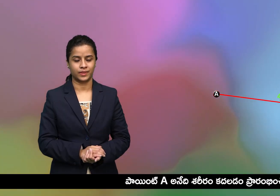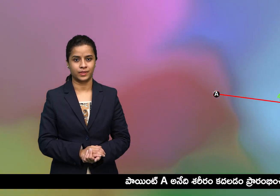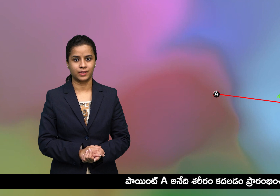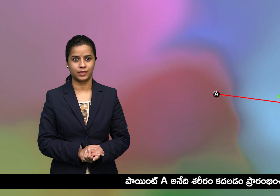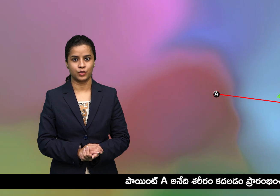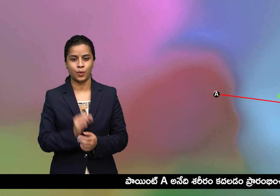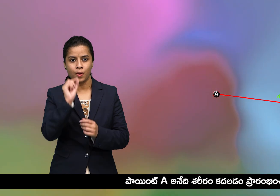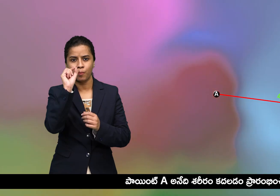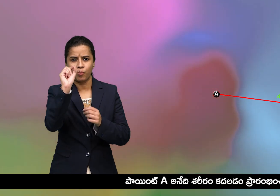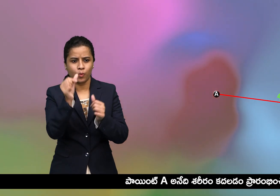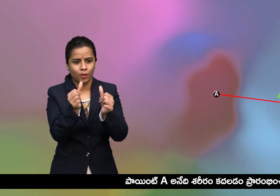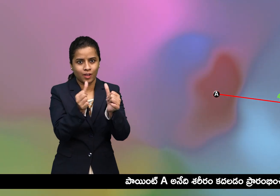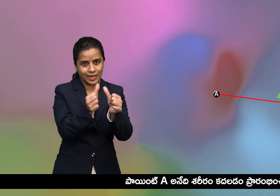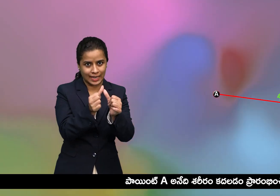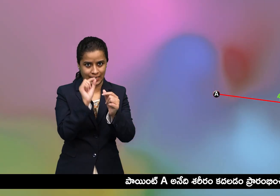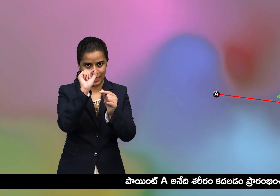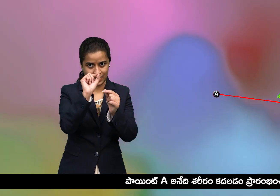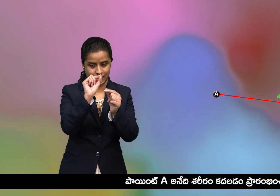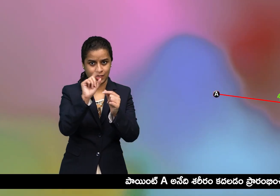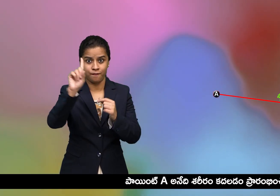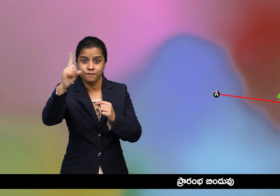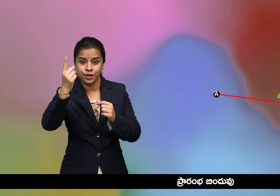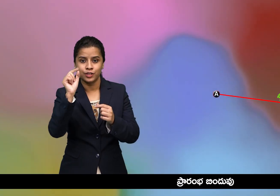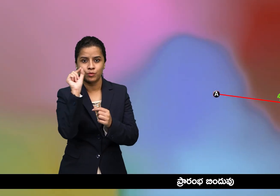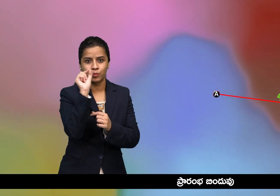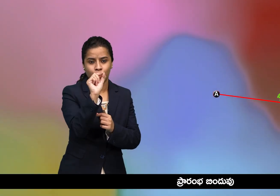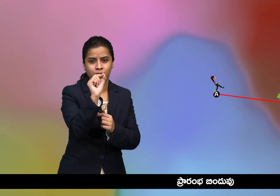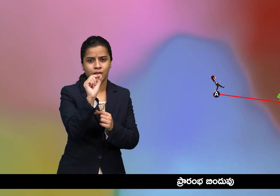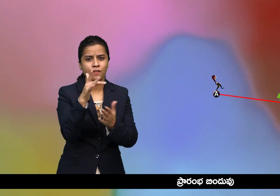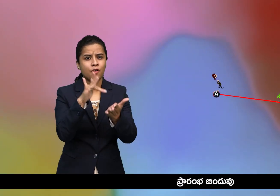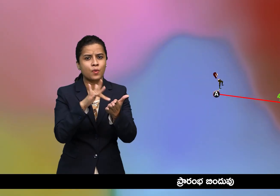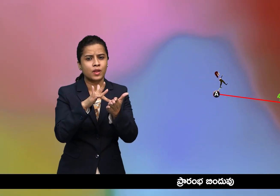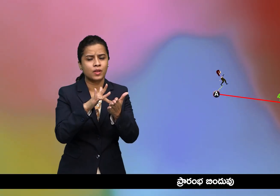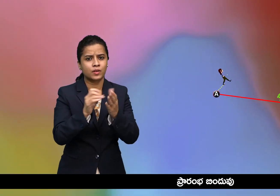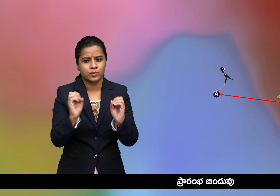పాయింట్ ఏ అనేది శరీరం కదలడం ప్రారంభించే ప్రారంభ బిందువు